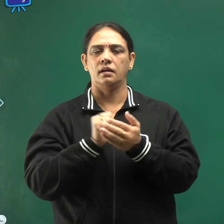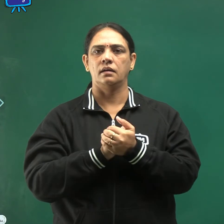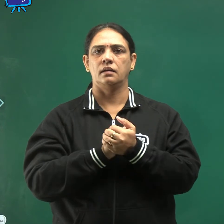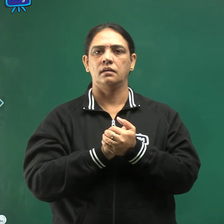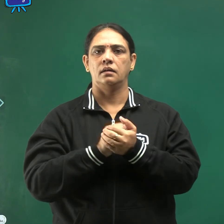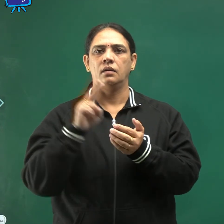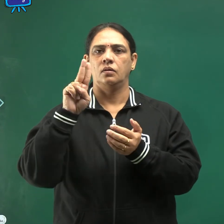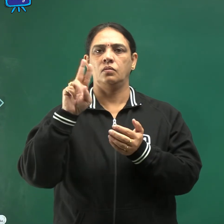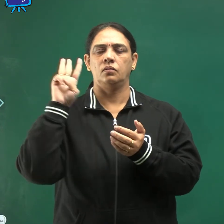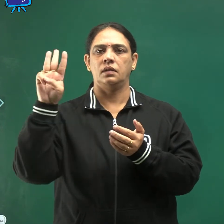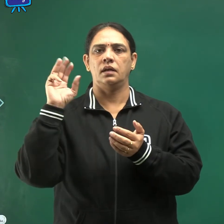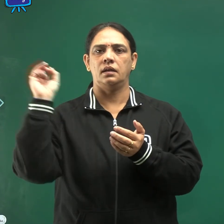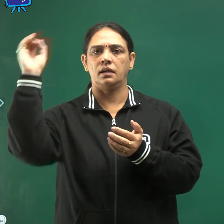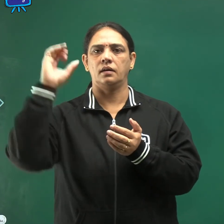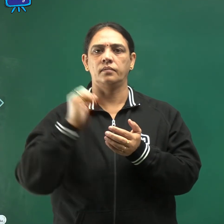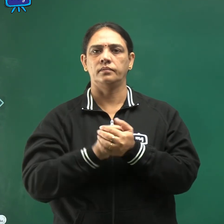23 डिग्री